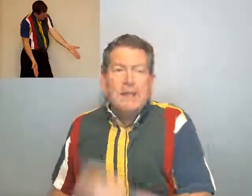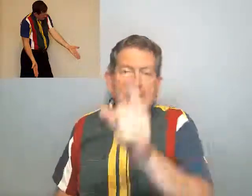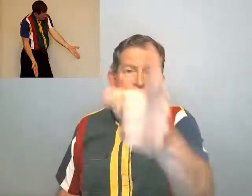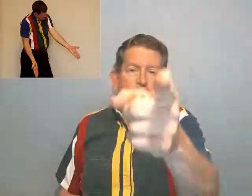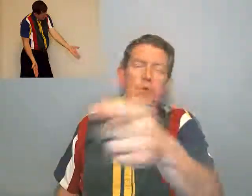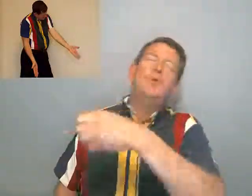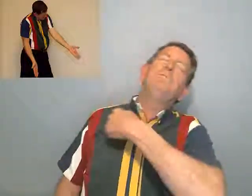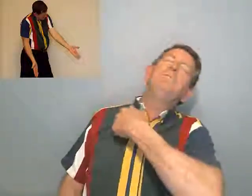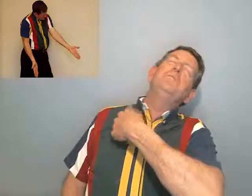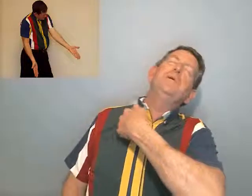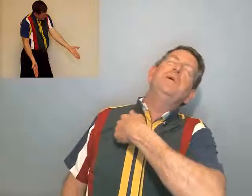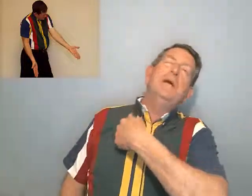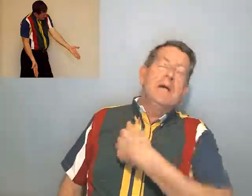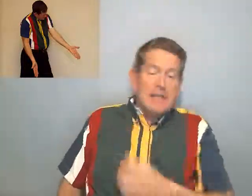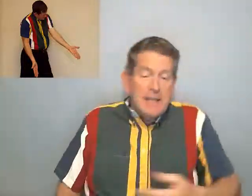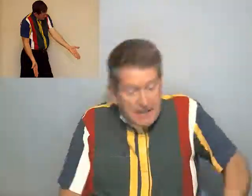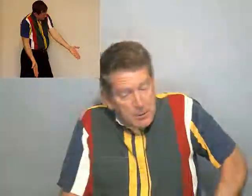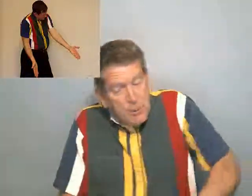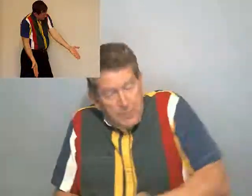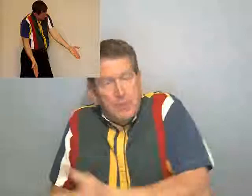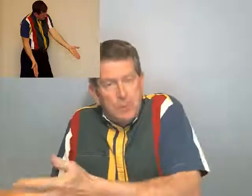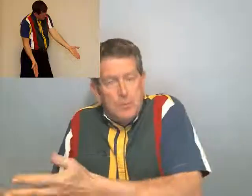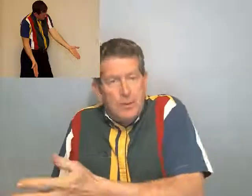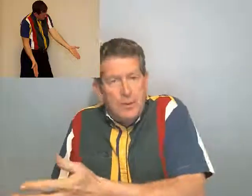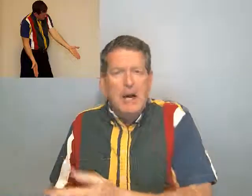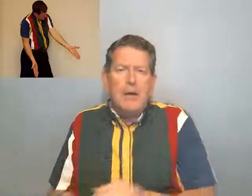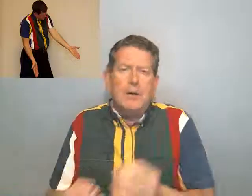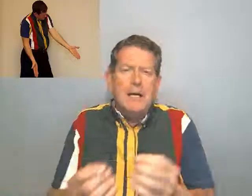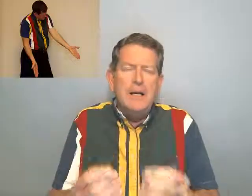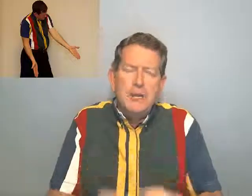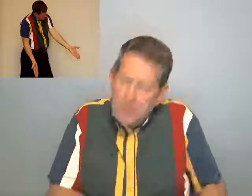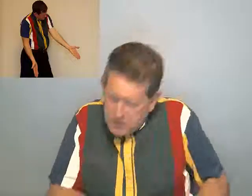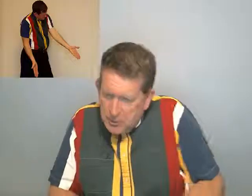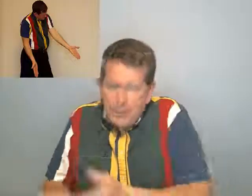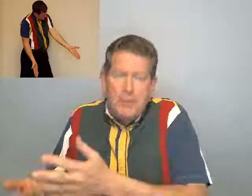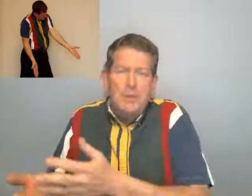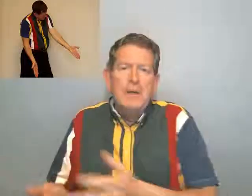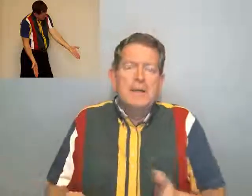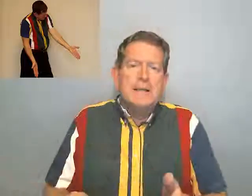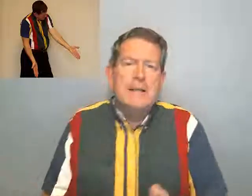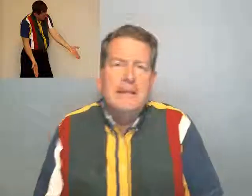c'est tu peux, et ça c'est tu peux. Alors quel est le sens de tu peux? C'est